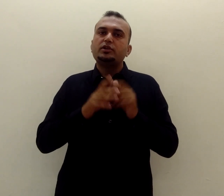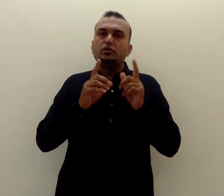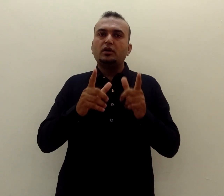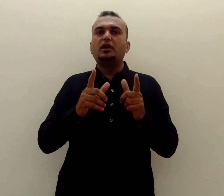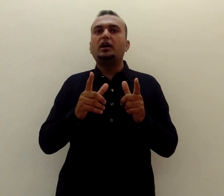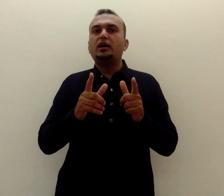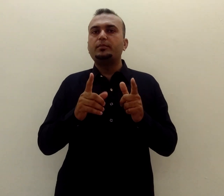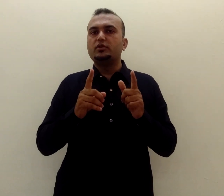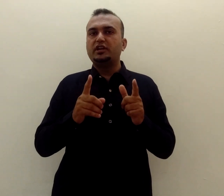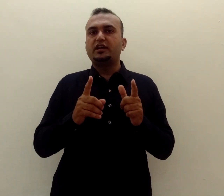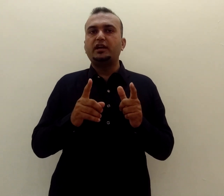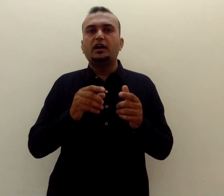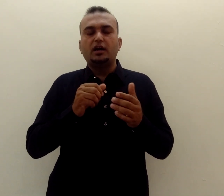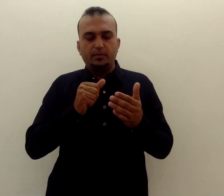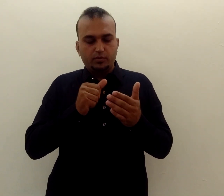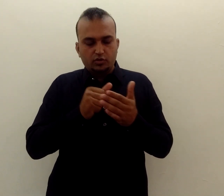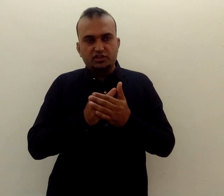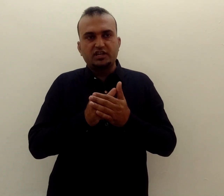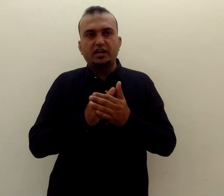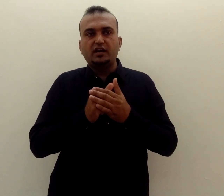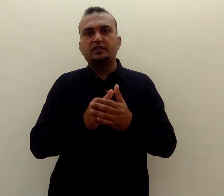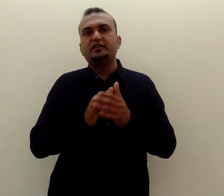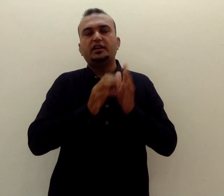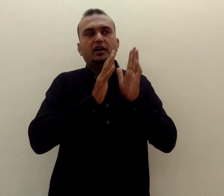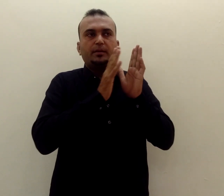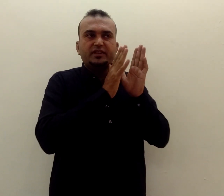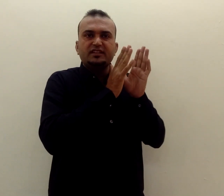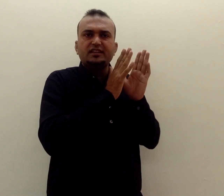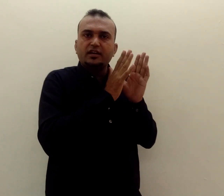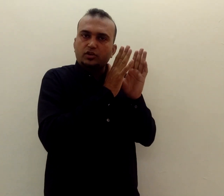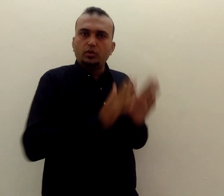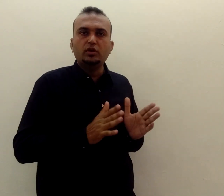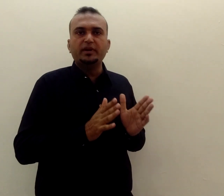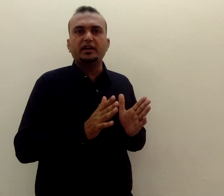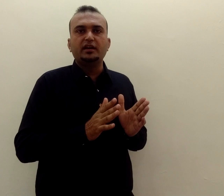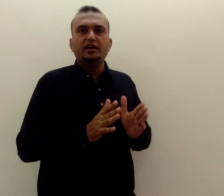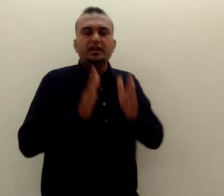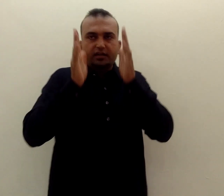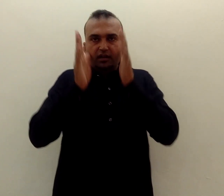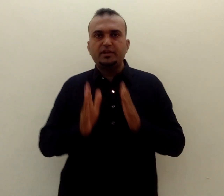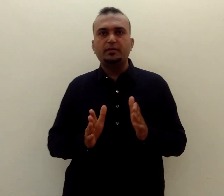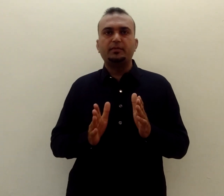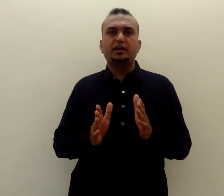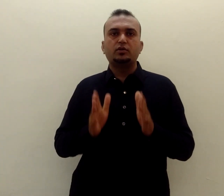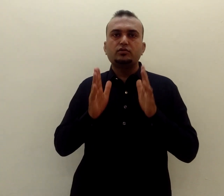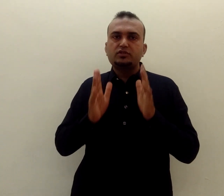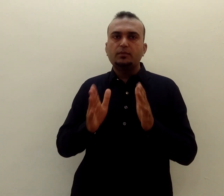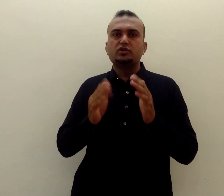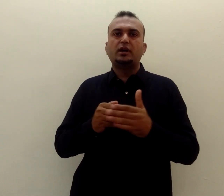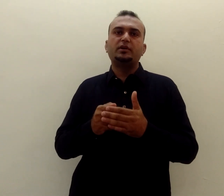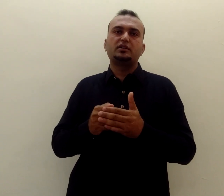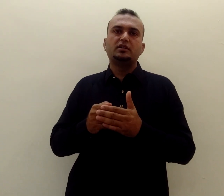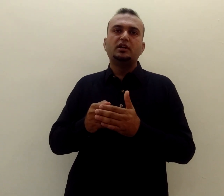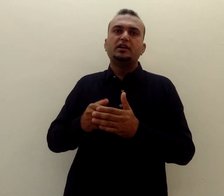बच्चों आप जो देख रहे हैं, आप कोशिश करें आज से ही अपनी ज़िंदगी में एक शेड्यूल बनाएं, एक टाइम टेबल बनाएं और उसके मुताबिक